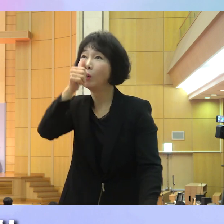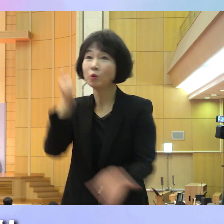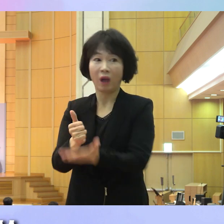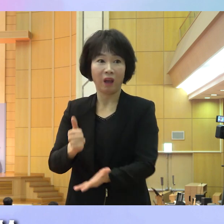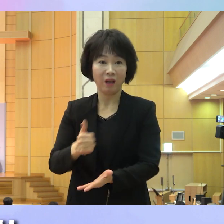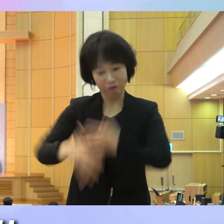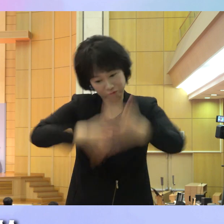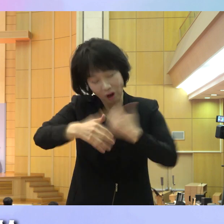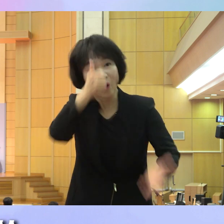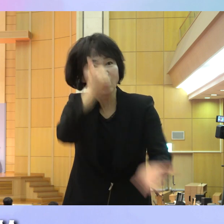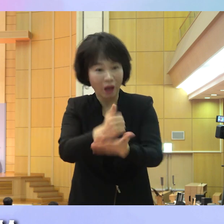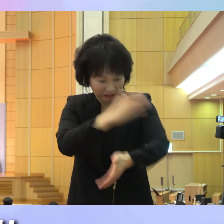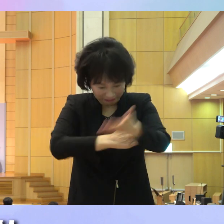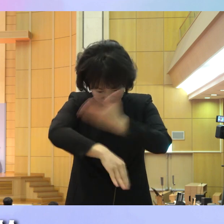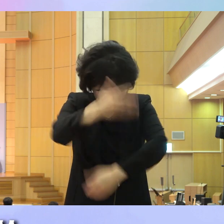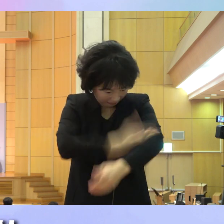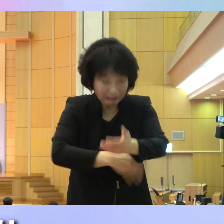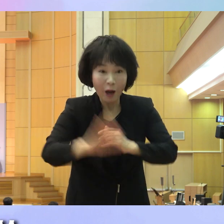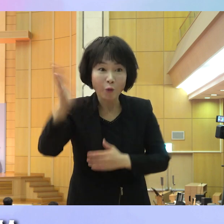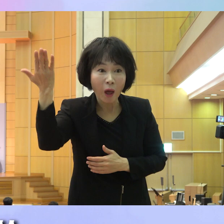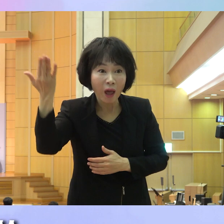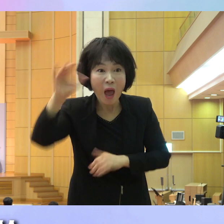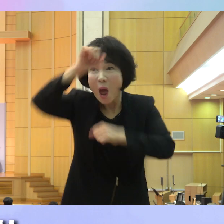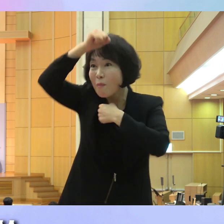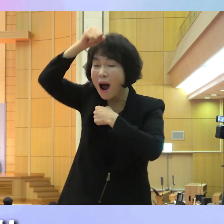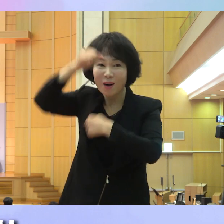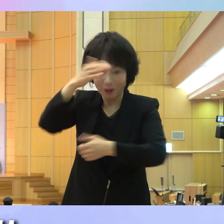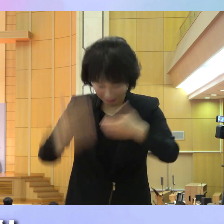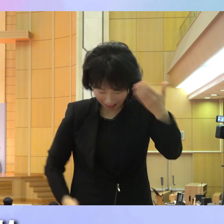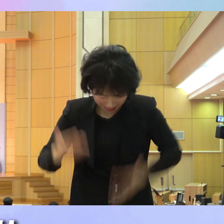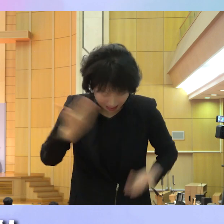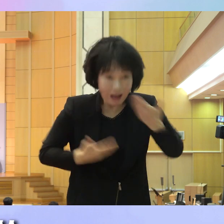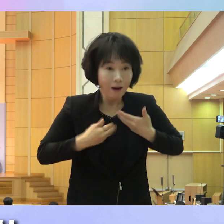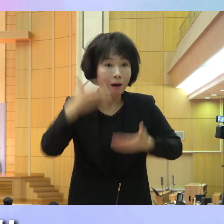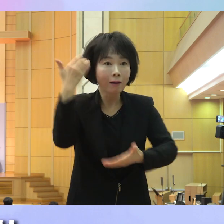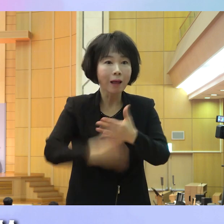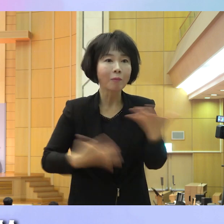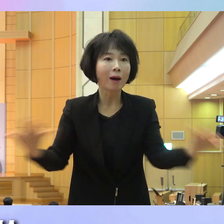잘라버리고 손가락, 손 다 잘라버리고 발도 잘라버리고 다 잘라버리면 뭐가 남아요?